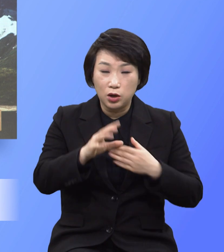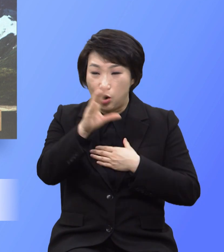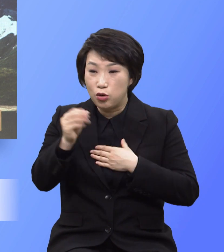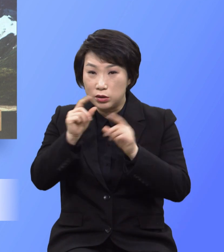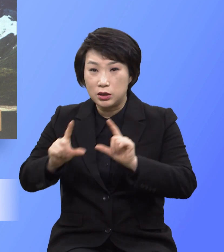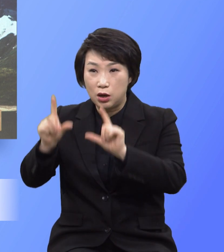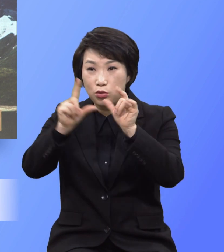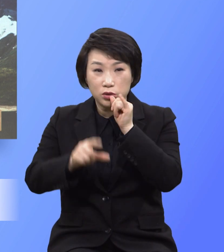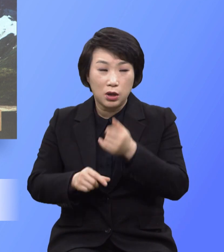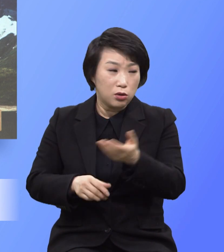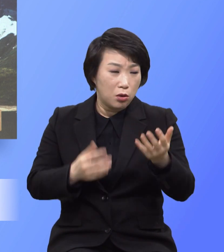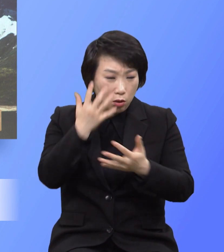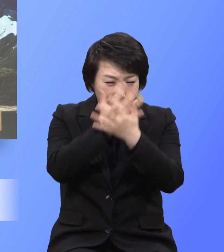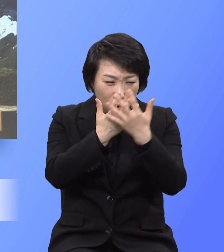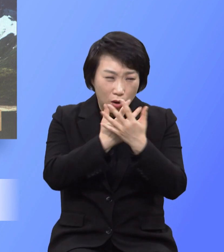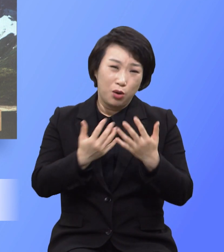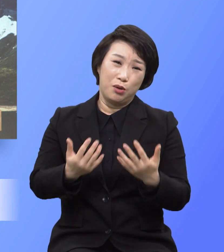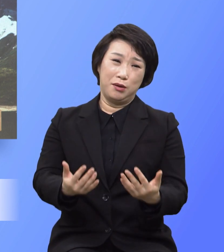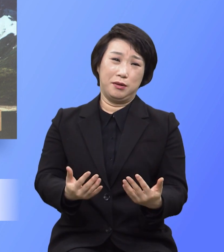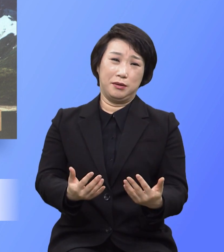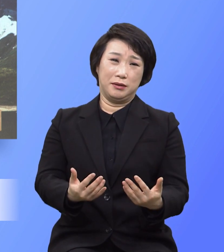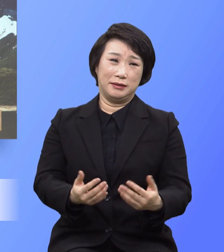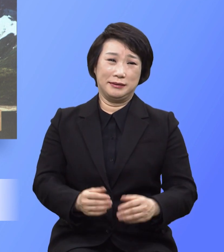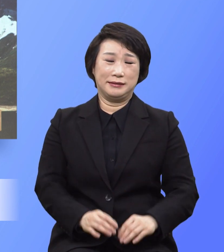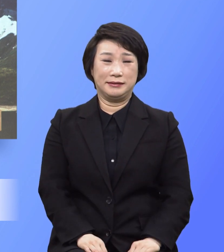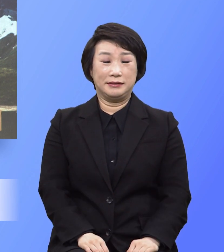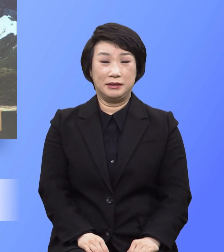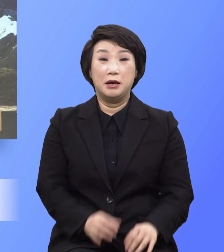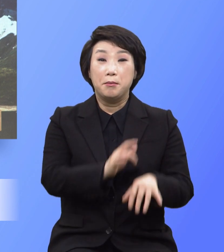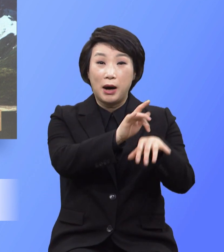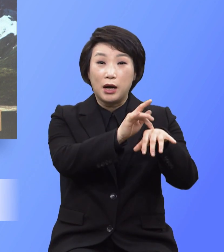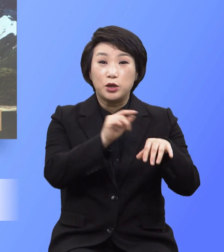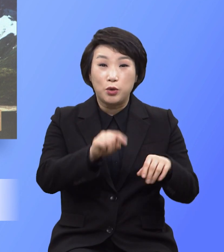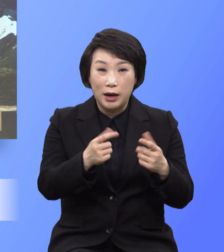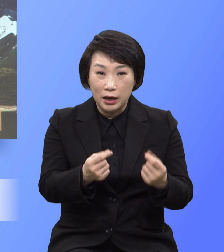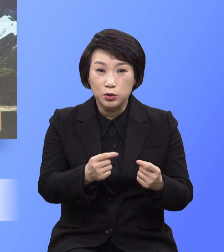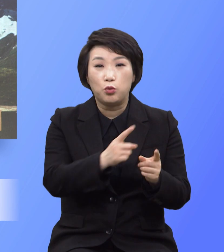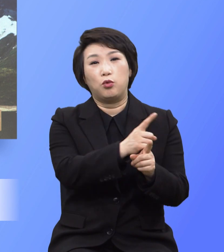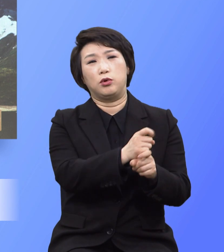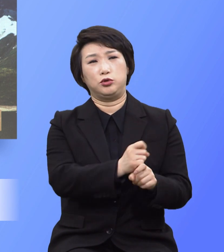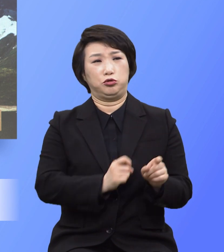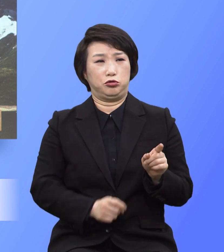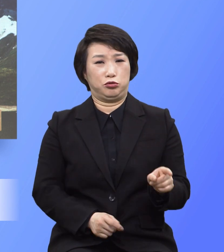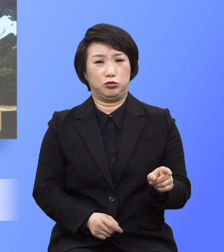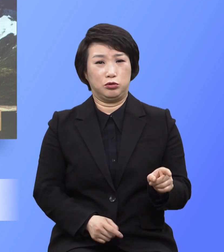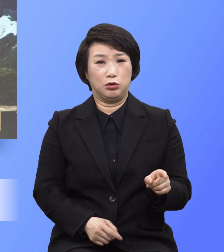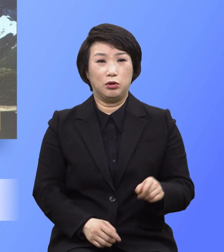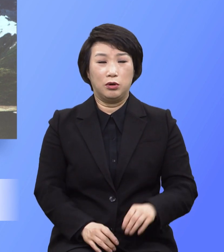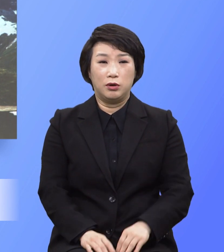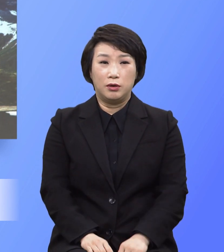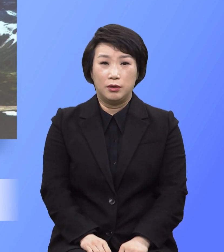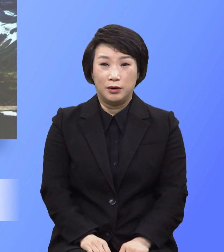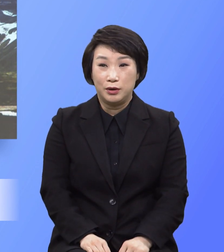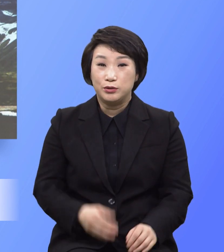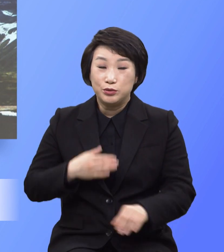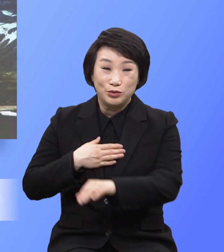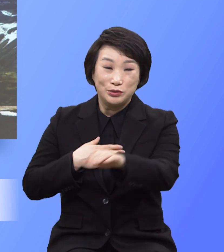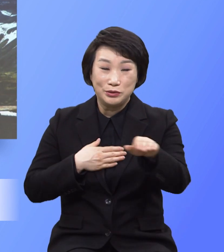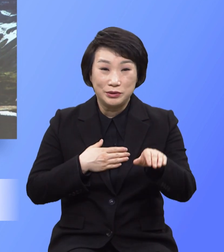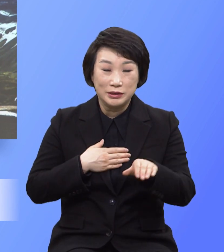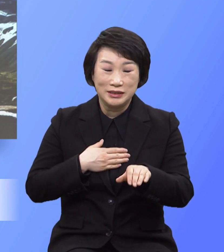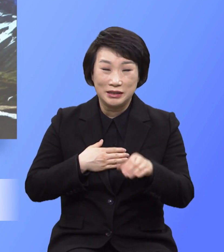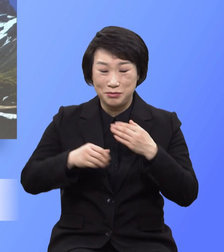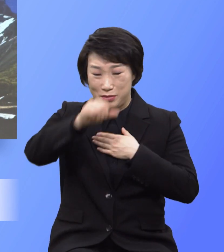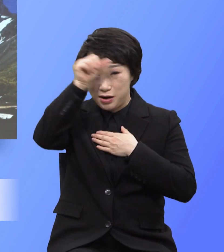거룩하게 사는지 조차도 모르잖아요. 마귀는 이런 원수 같은 놈. 우리는